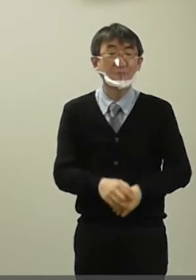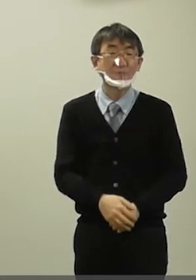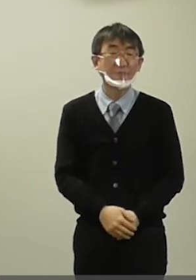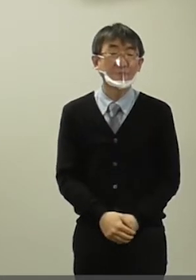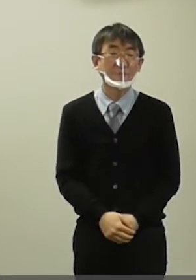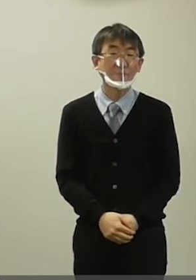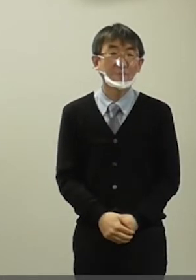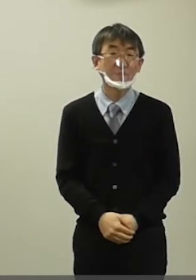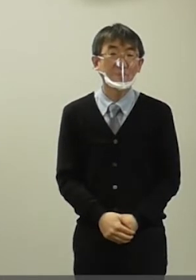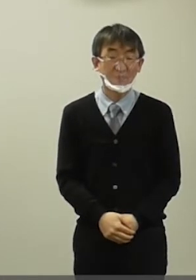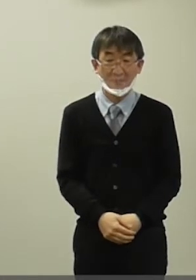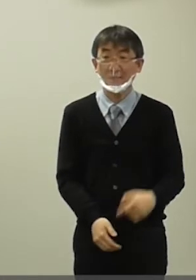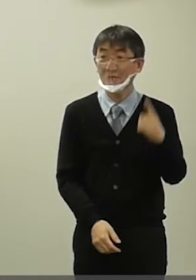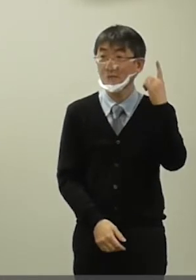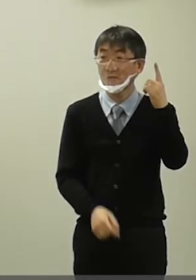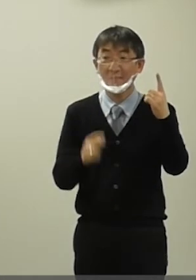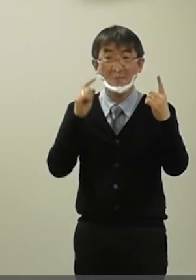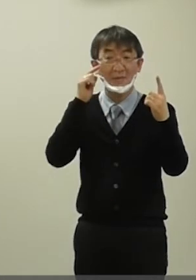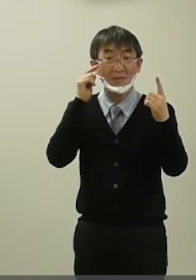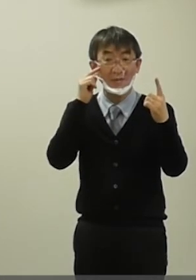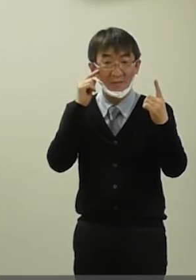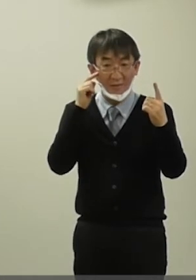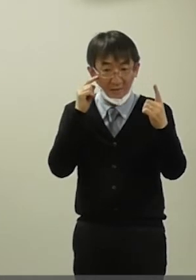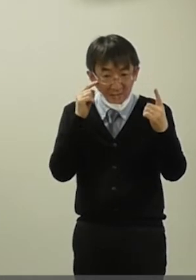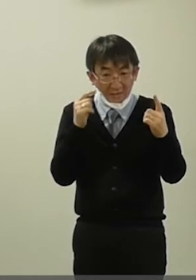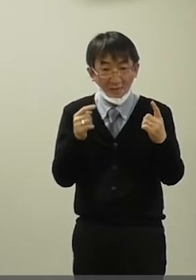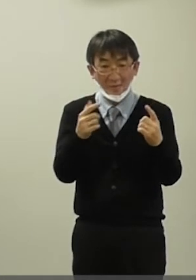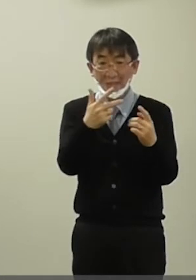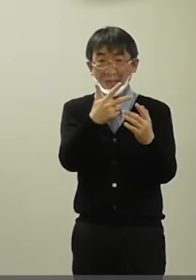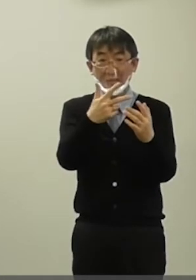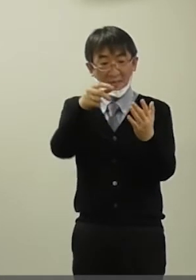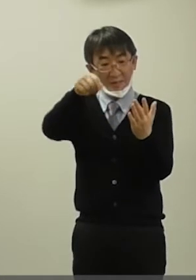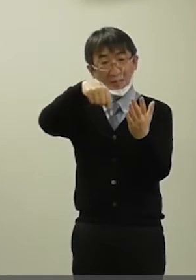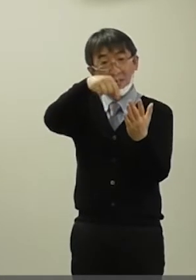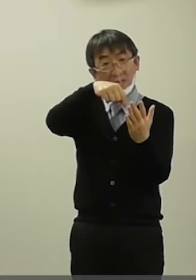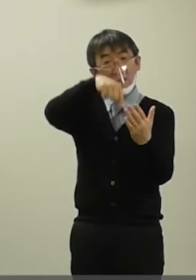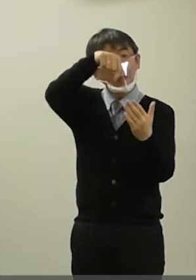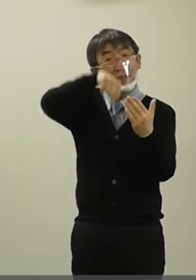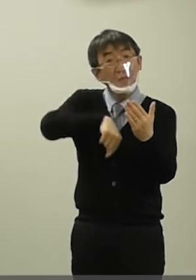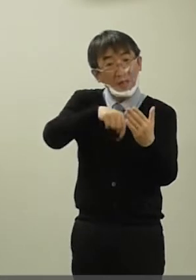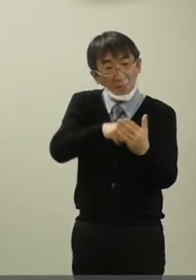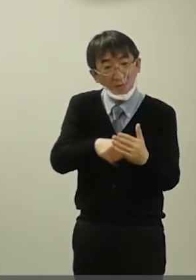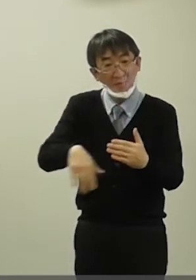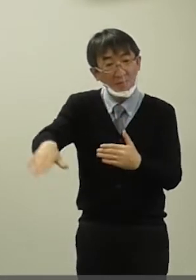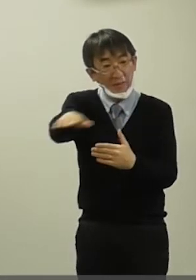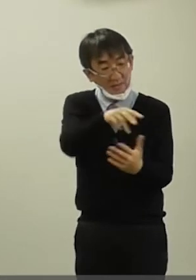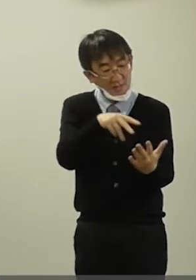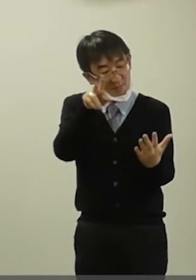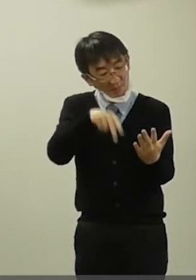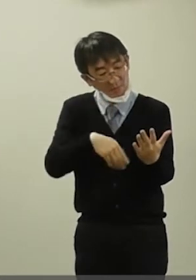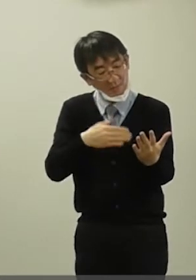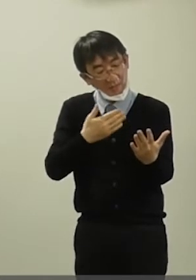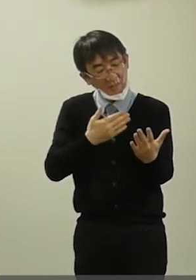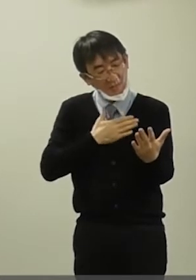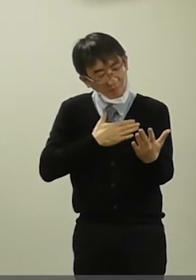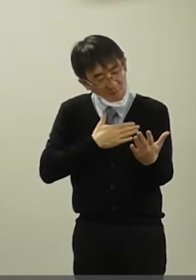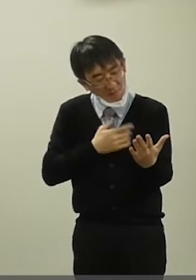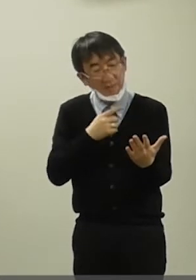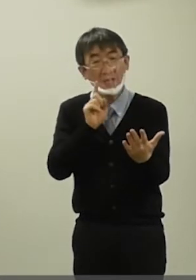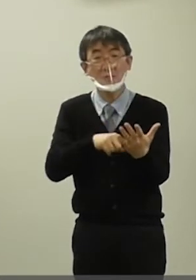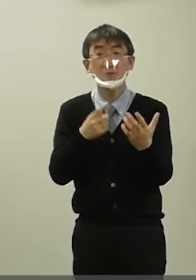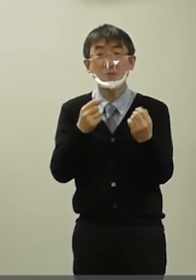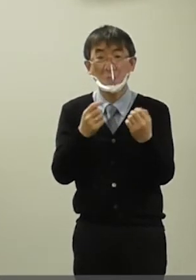思うまず日自分文において多くの人にわかりやすく読みやすい工夫がされている